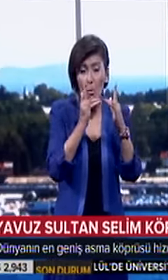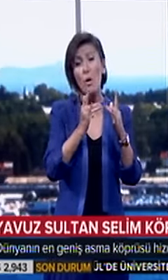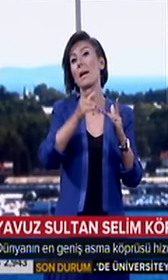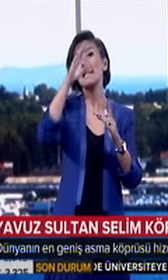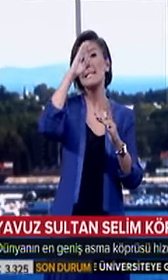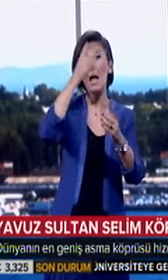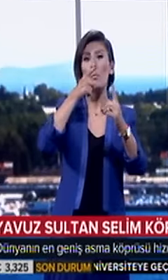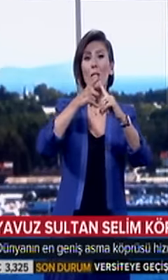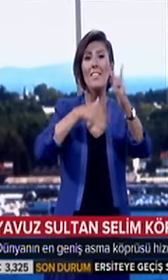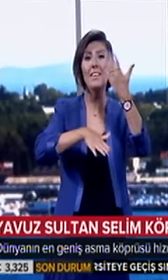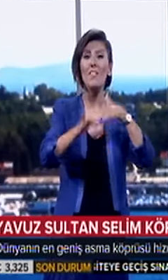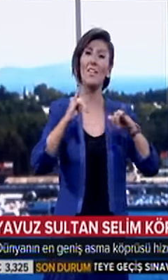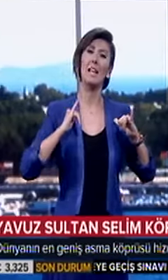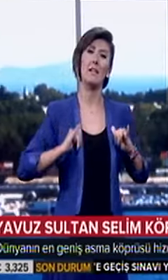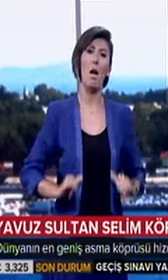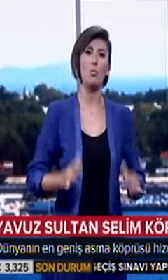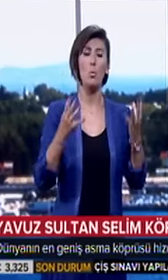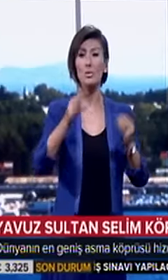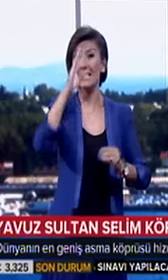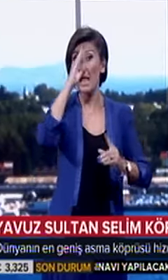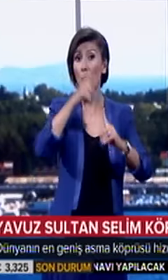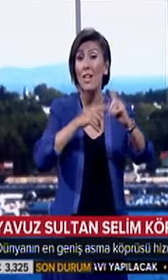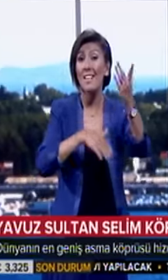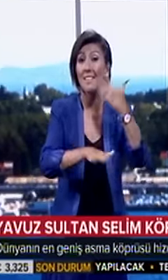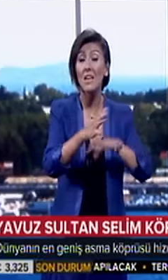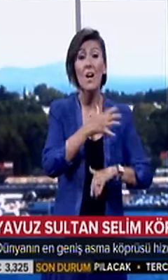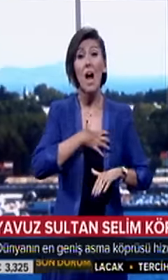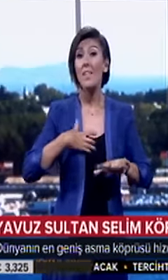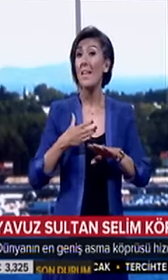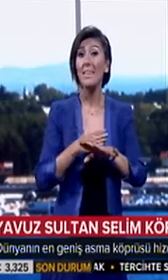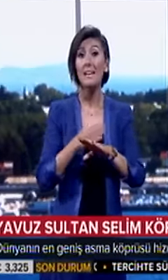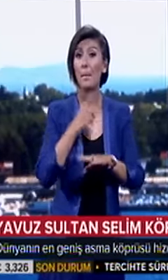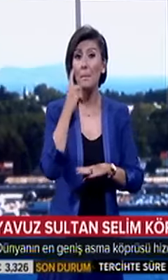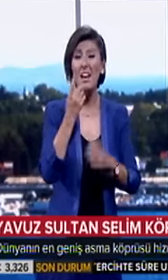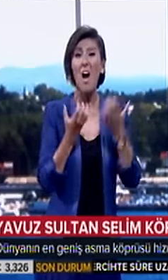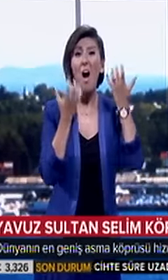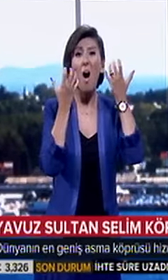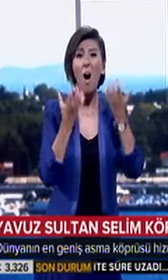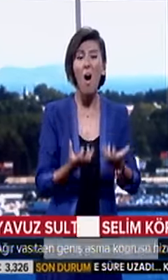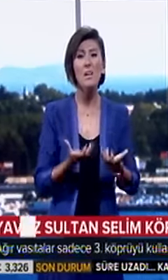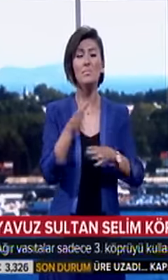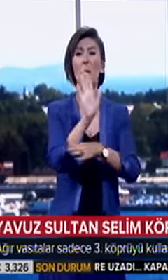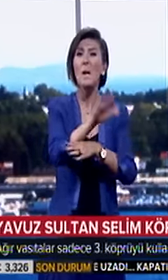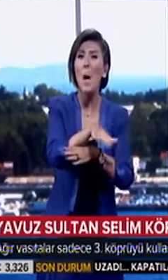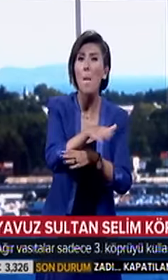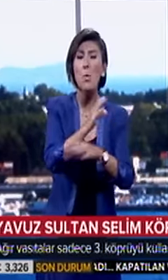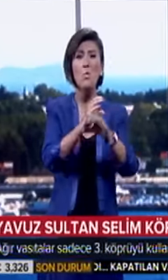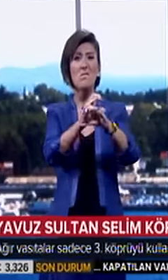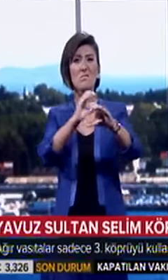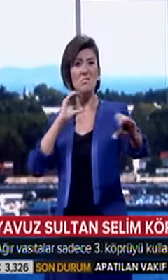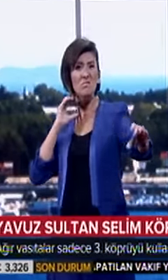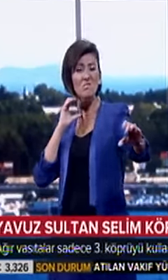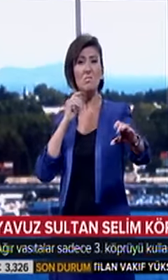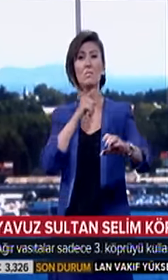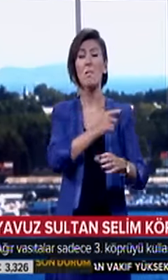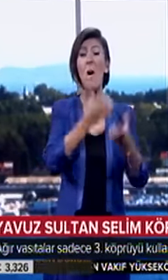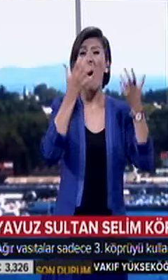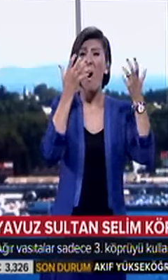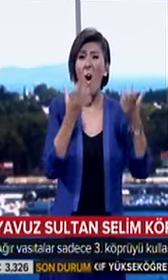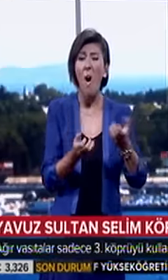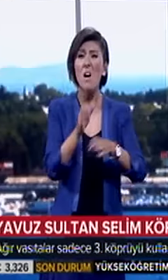önemli ölçüde rahatlayacak. İstanbul trafiğinin ana nedenlerinden biri de ağır vasıtalar. Ağır vasıtalı araçlar günün